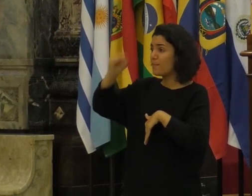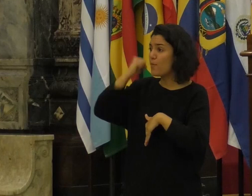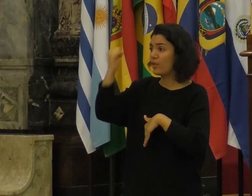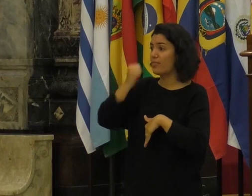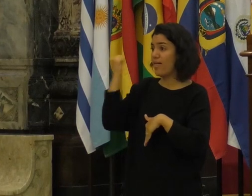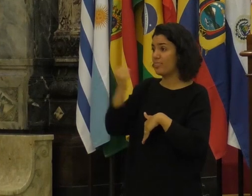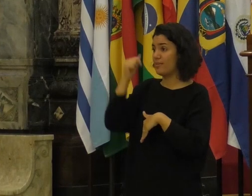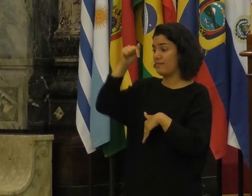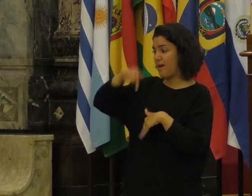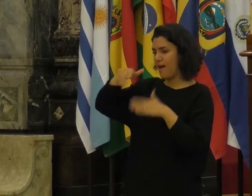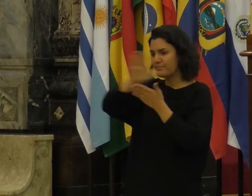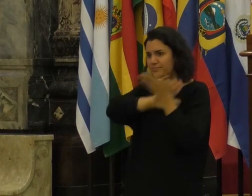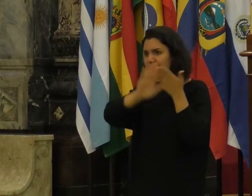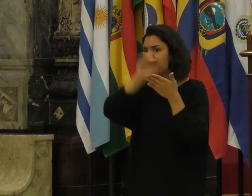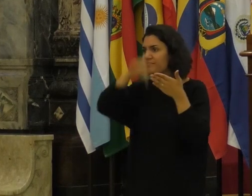América Latina,